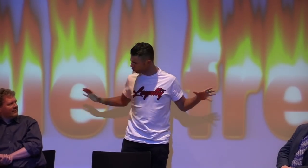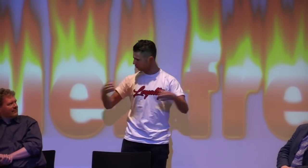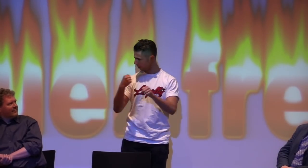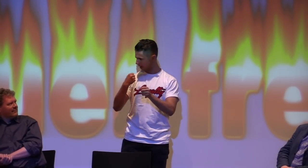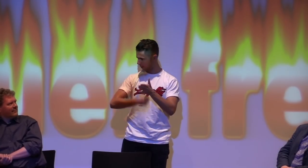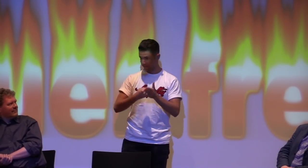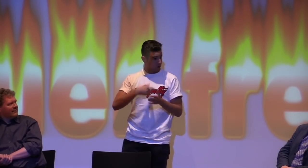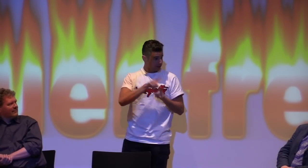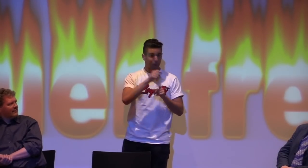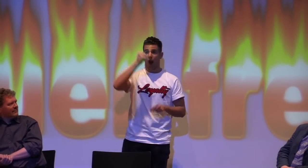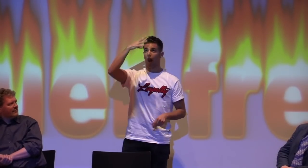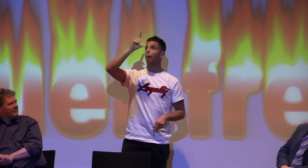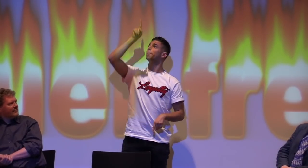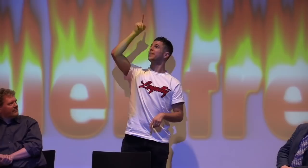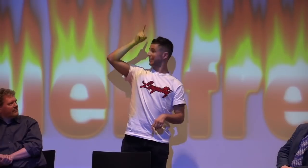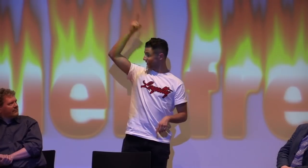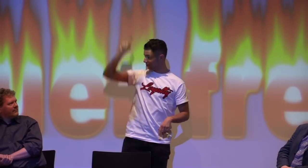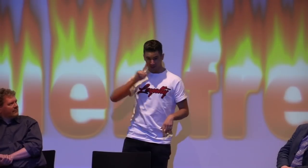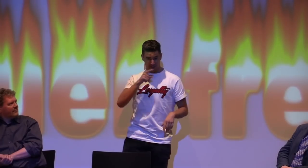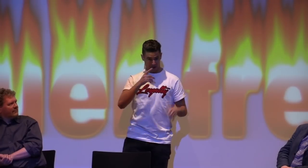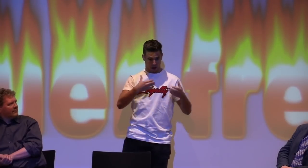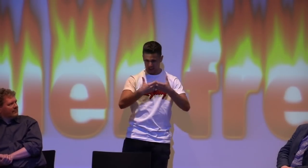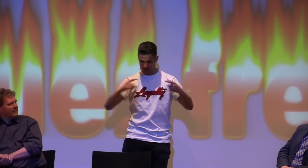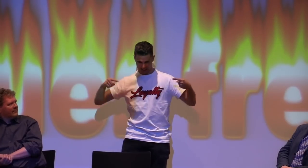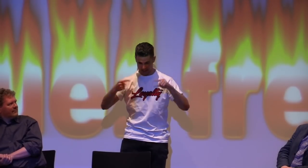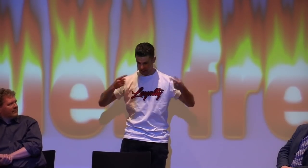unserer Sprache, können wir auch mehr wirken.